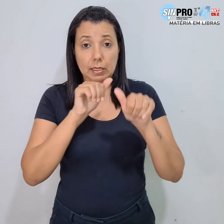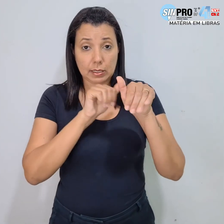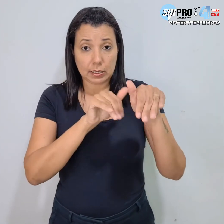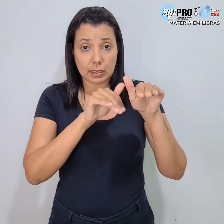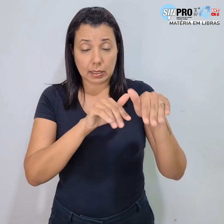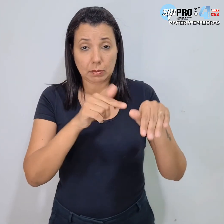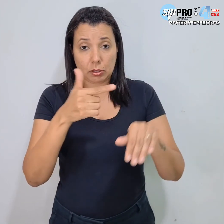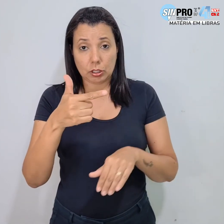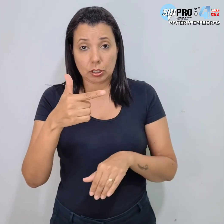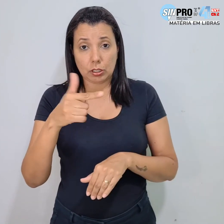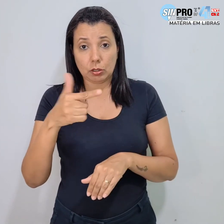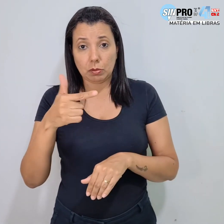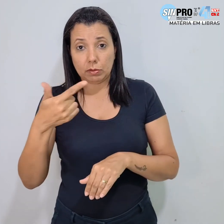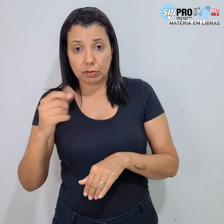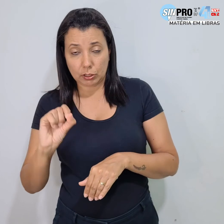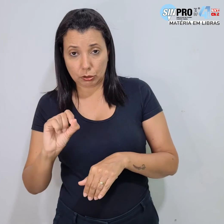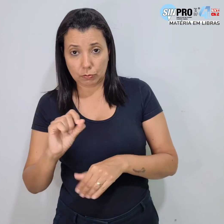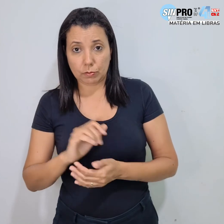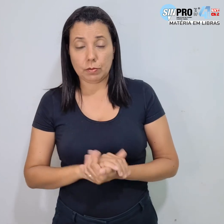3 de setembro de 2020.